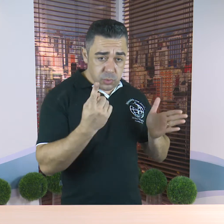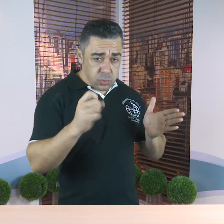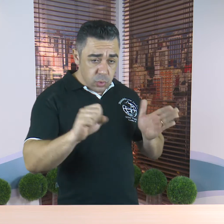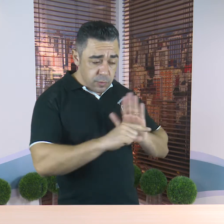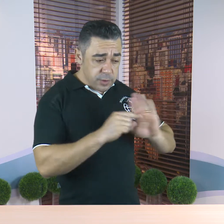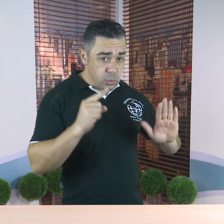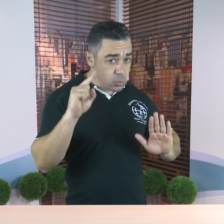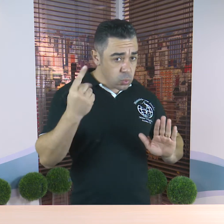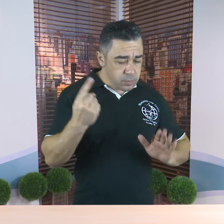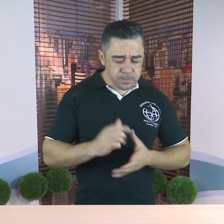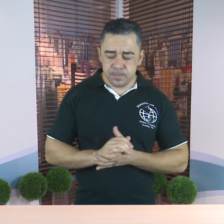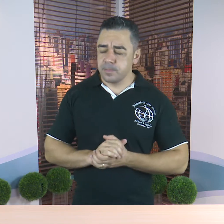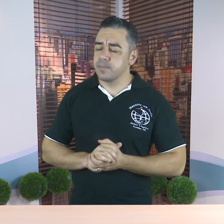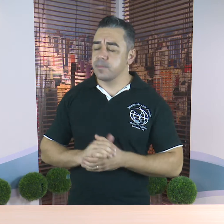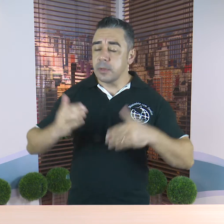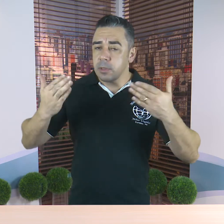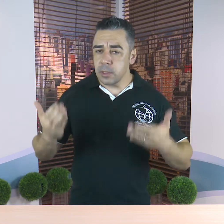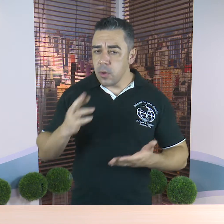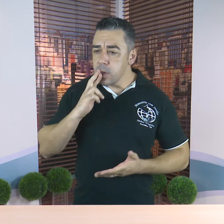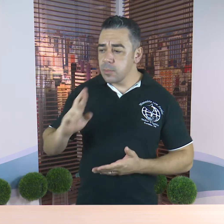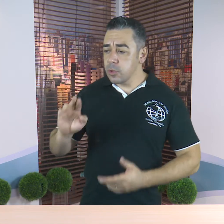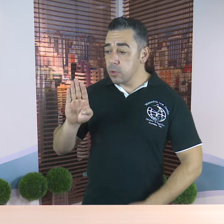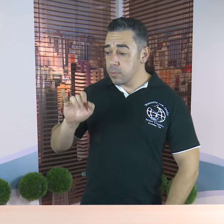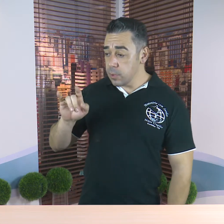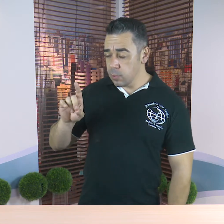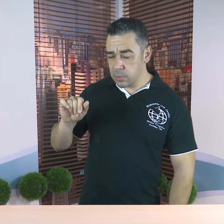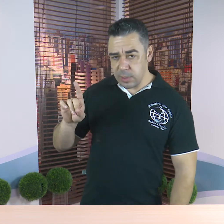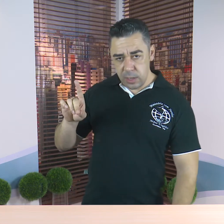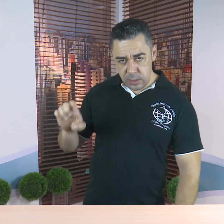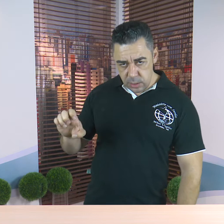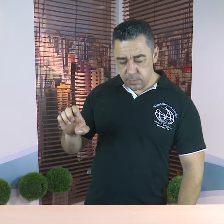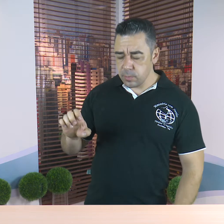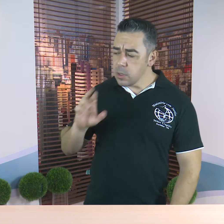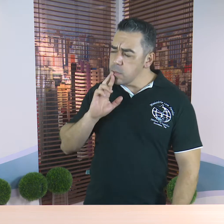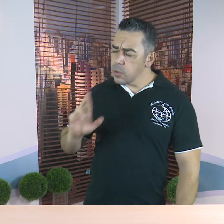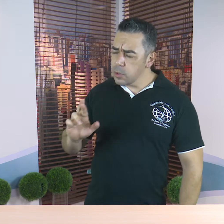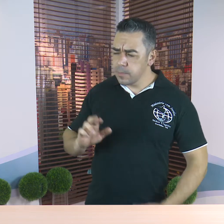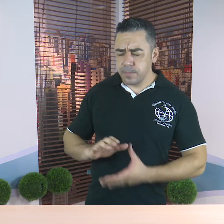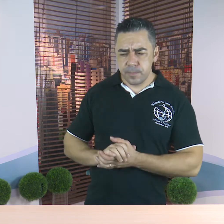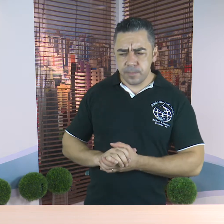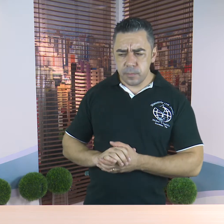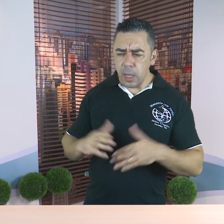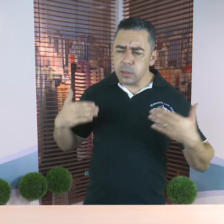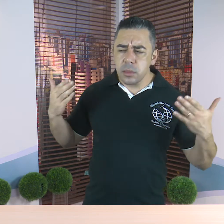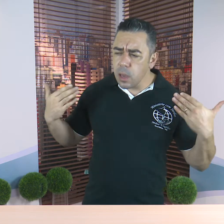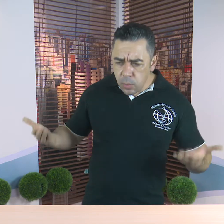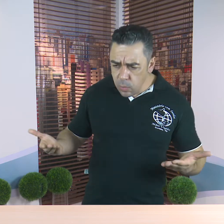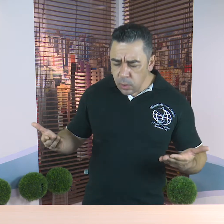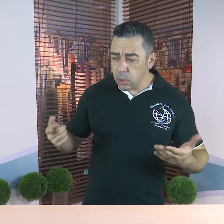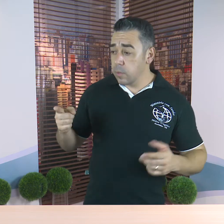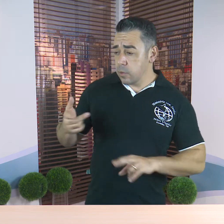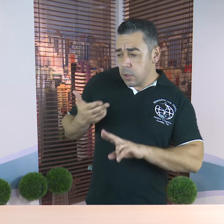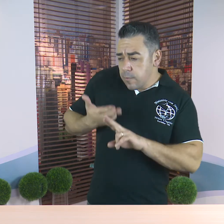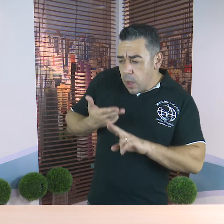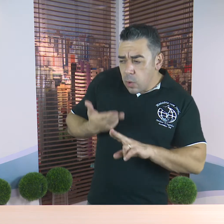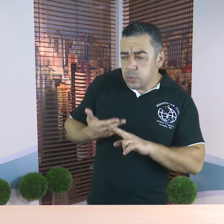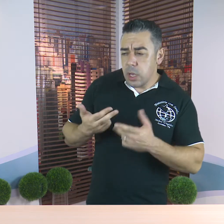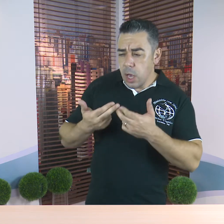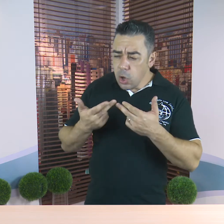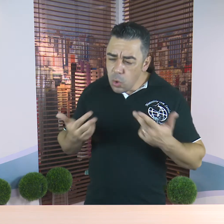1. Então respondeu Bildade, o suíta, e disse: Até quando usarei artifícios em